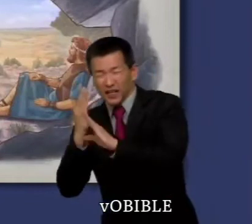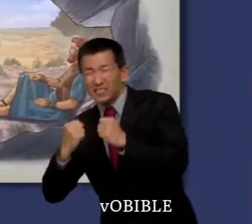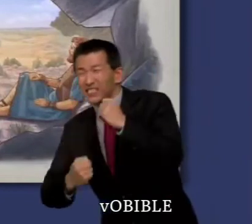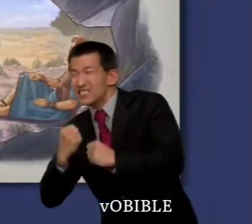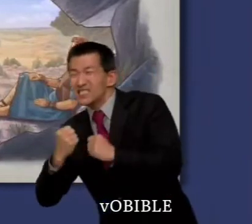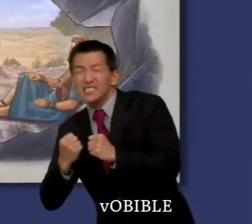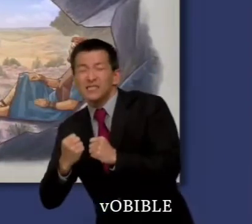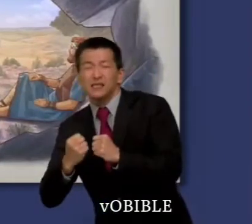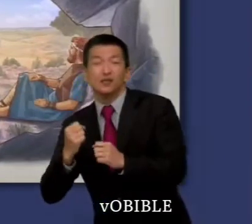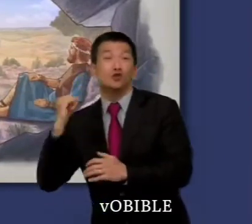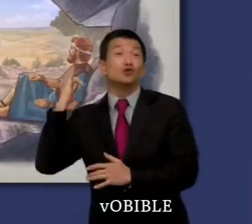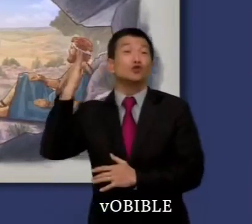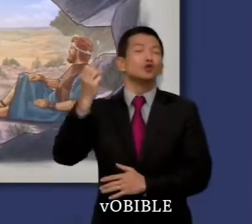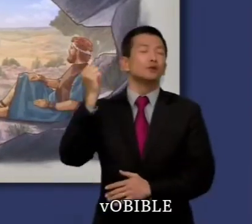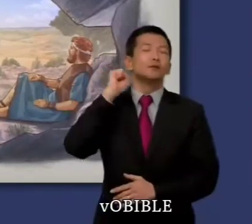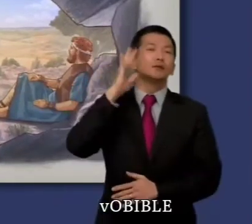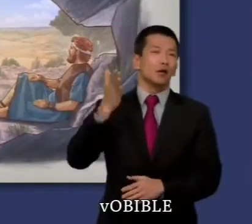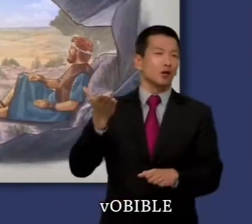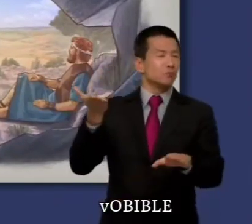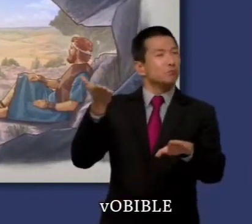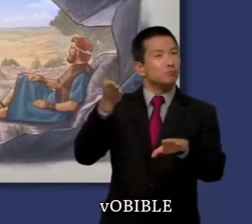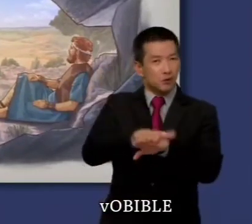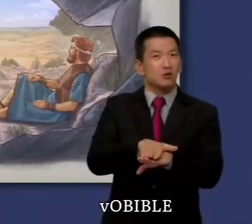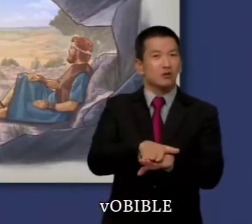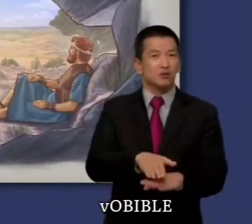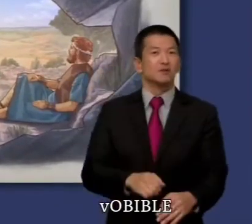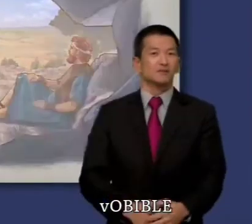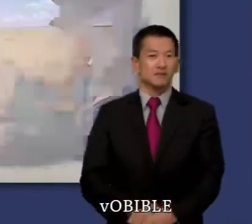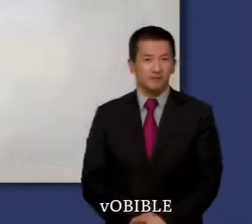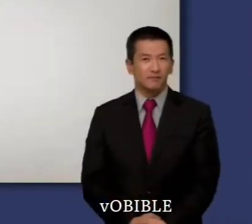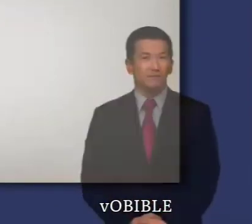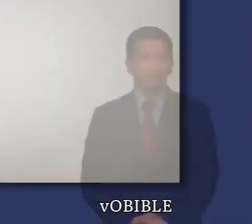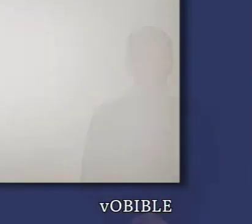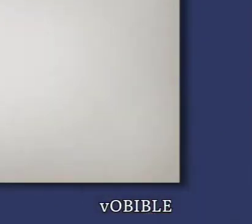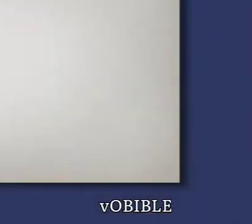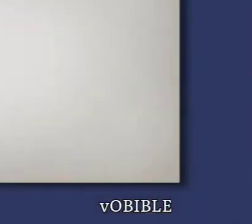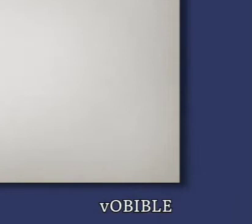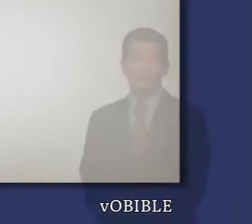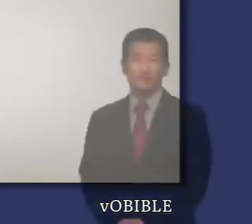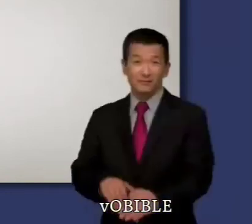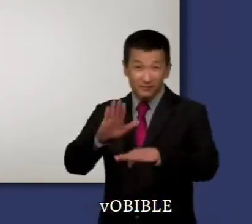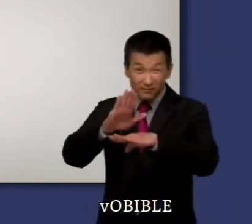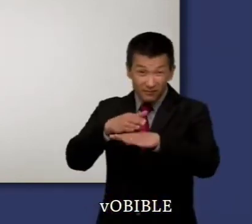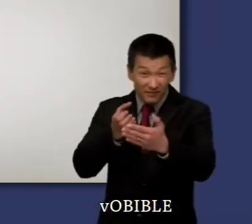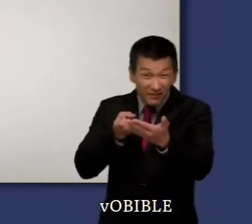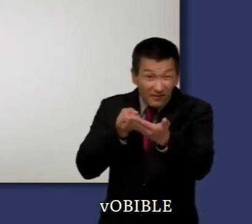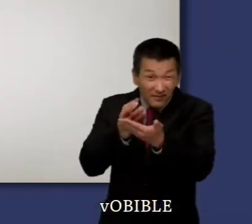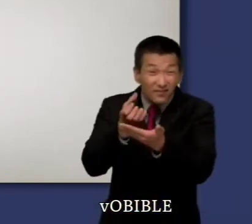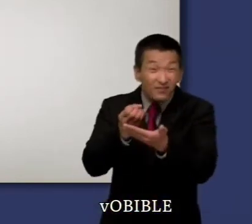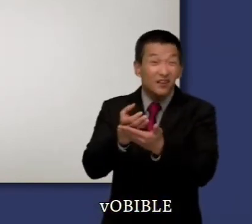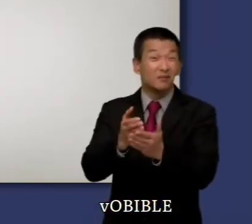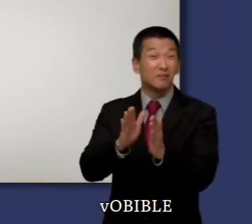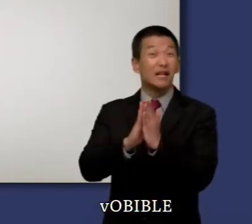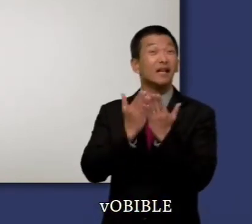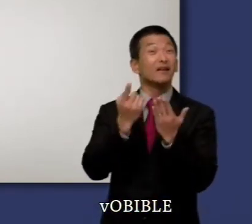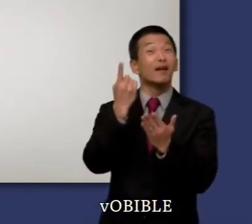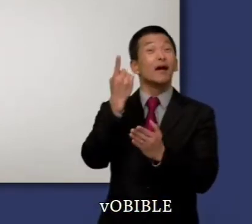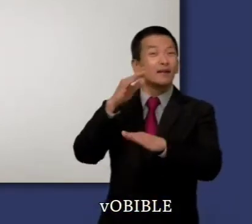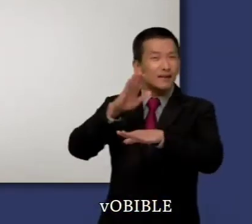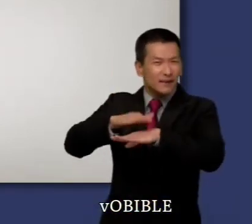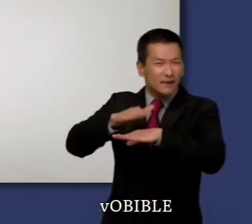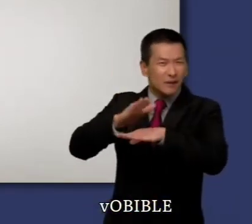Goliath, un guerrier d'élite des Philistins. Le chapitre 18 raconte le début d'une amitié de toute une